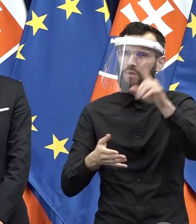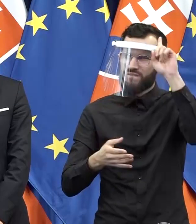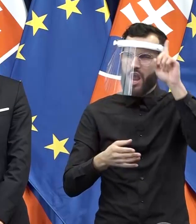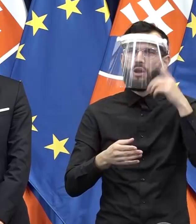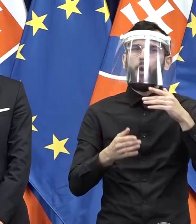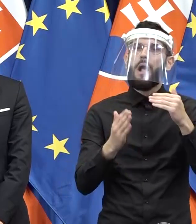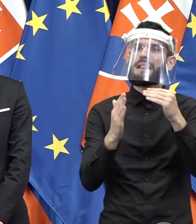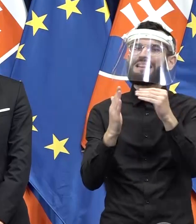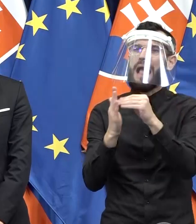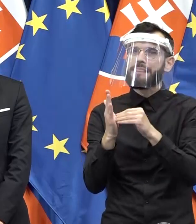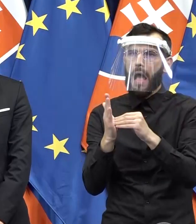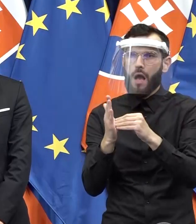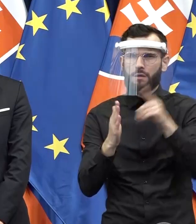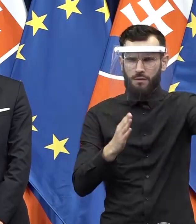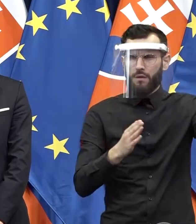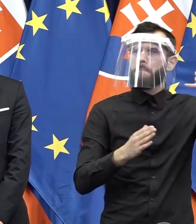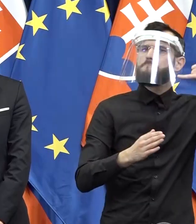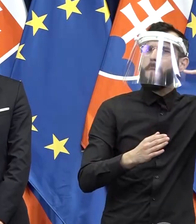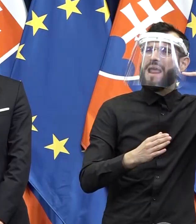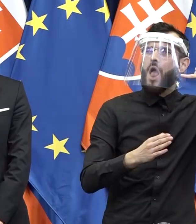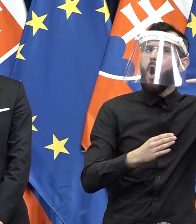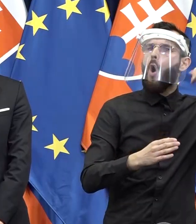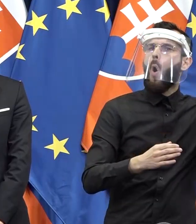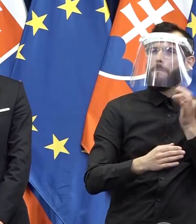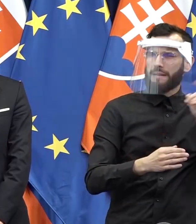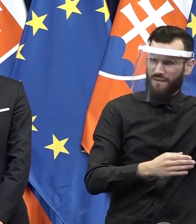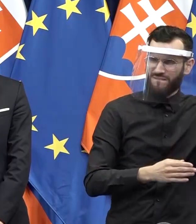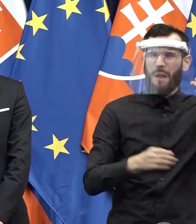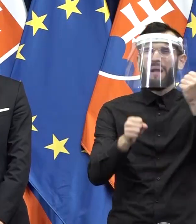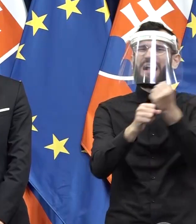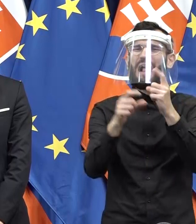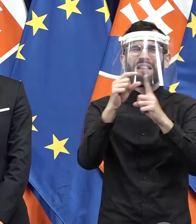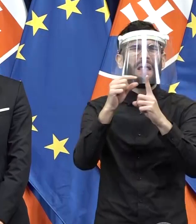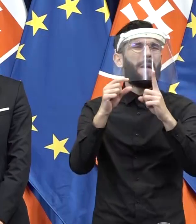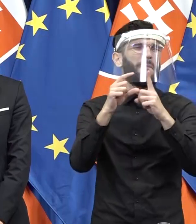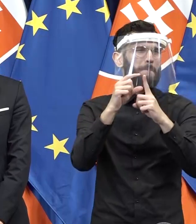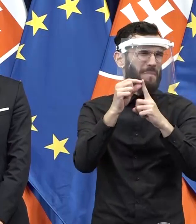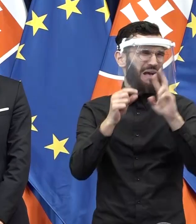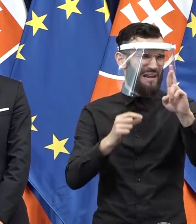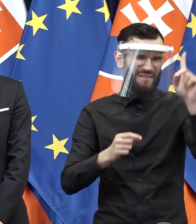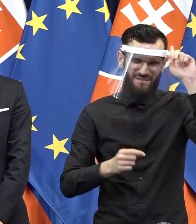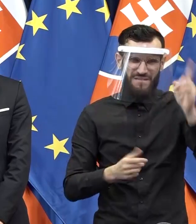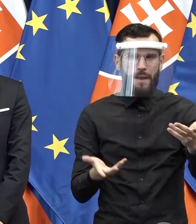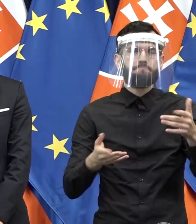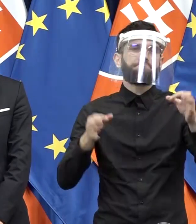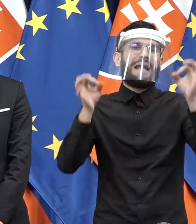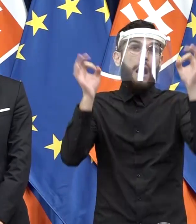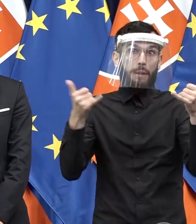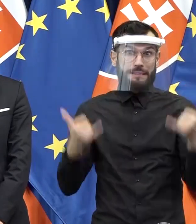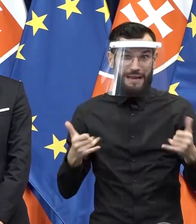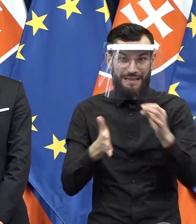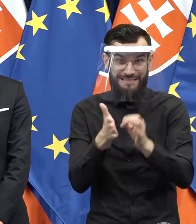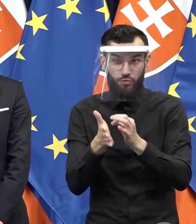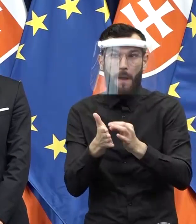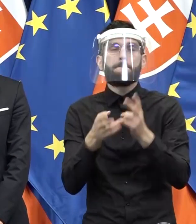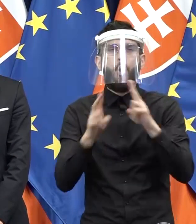majú k dispozícii mobilní operátory. Ano, aj zákon o GDPR hovorí, že v čase práve v takomto by sme